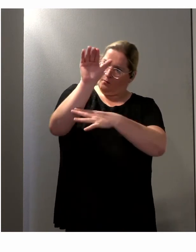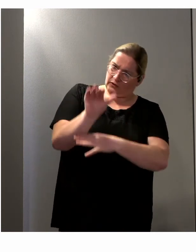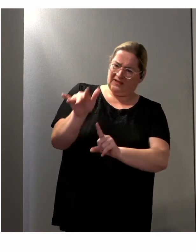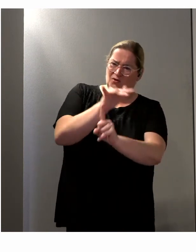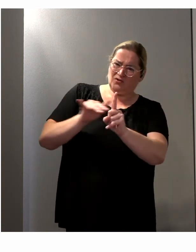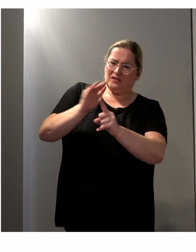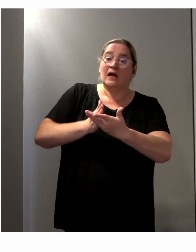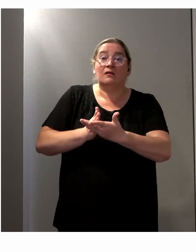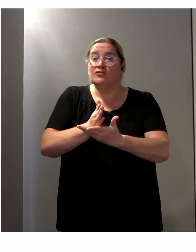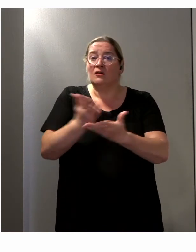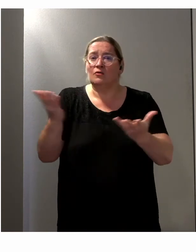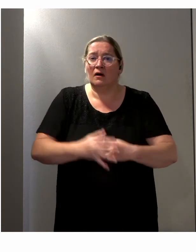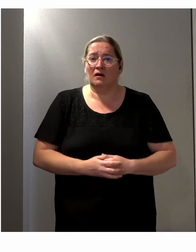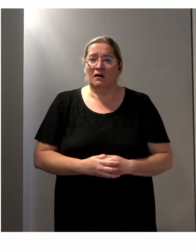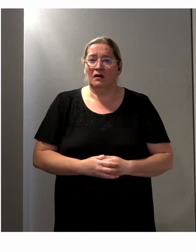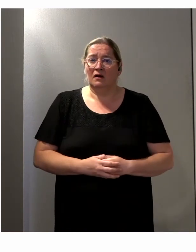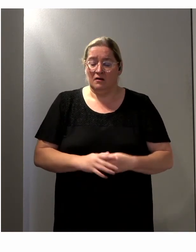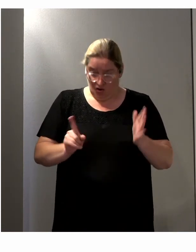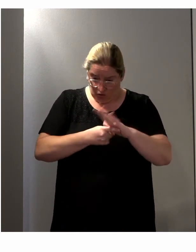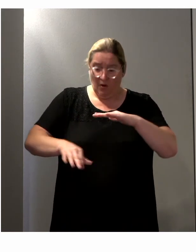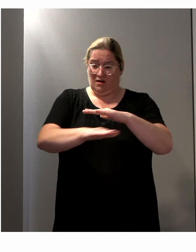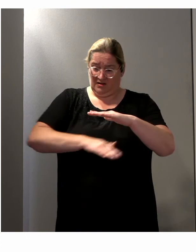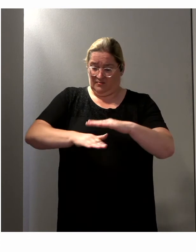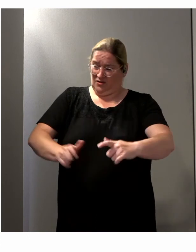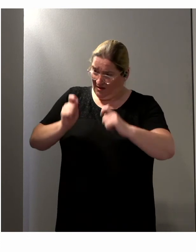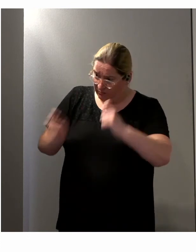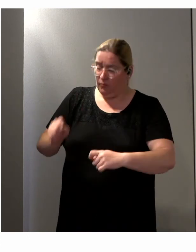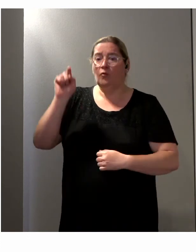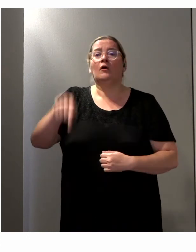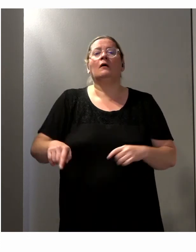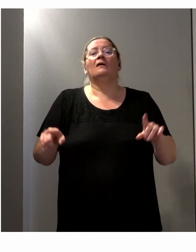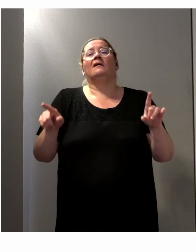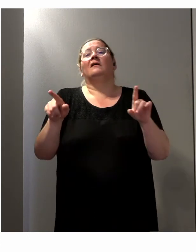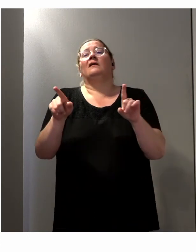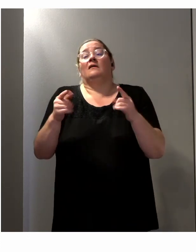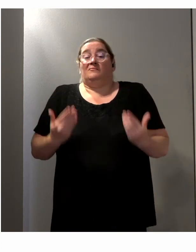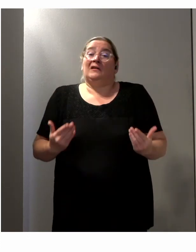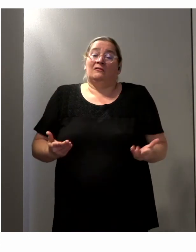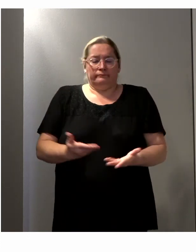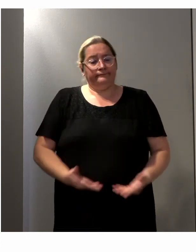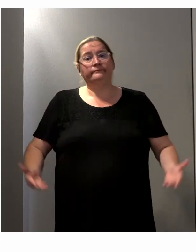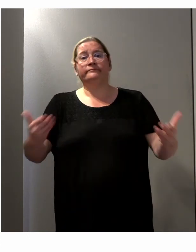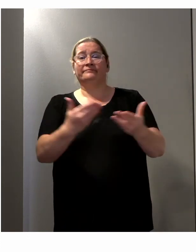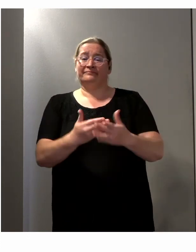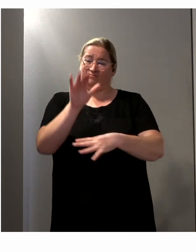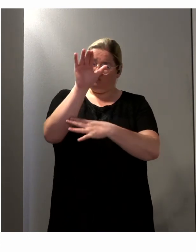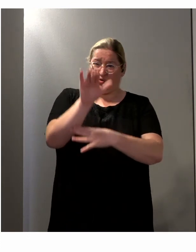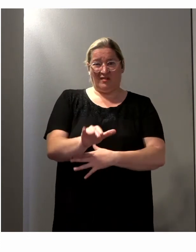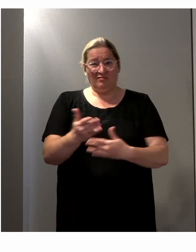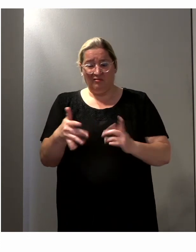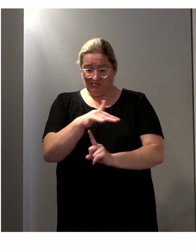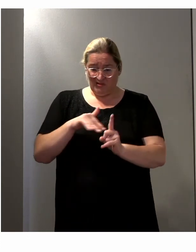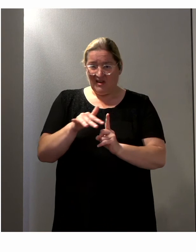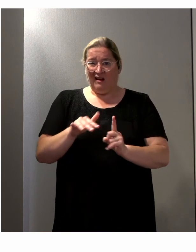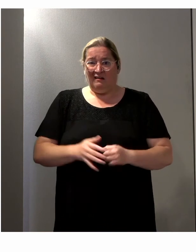pour revenir à l'approche par les droits fondamentaux, réinterroger les fondements de notre protection sociale qui est aujourd'hui construite de manière binaire entre ce